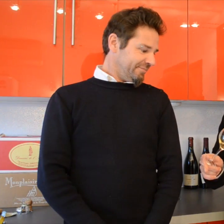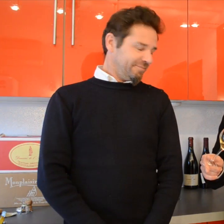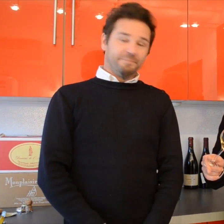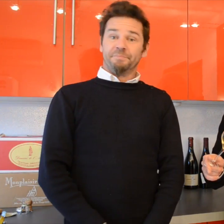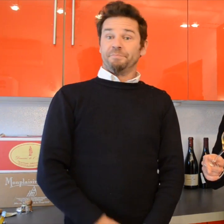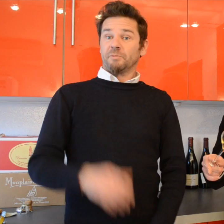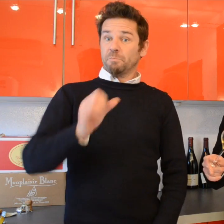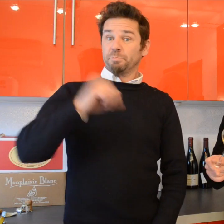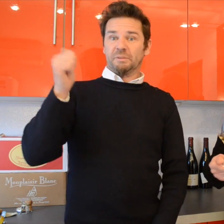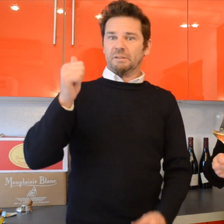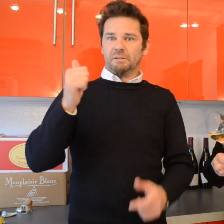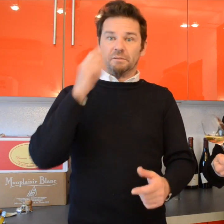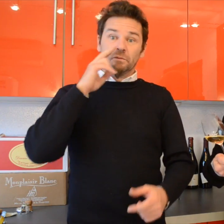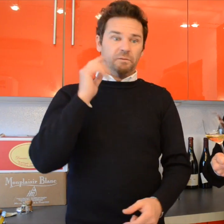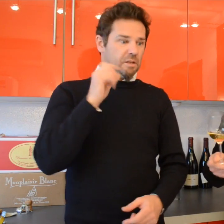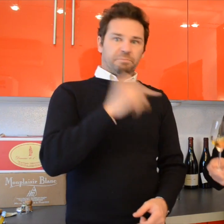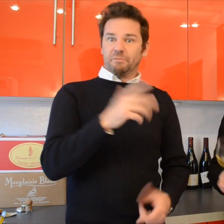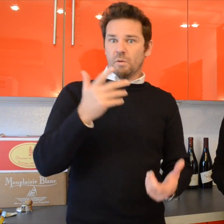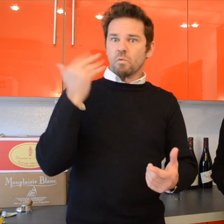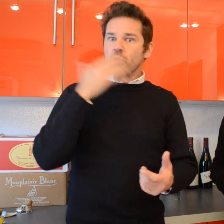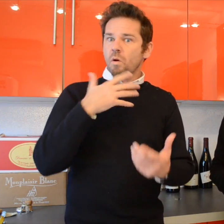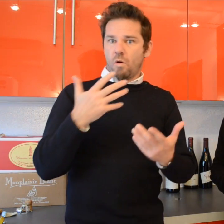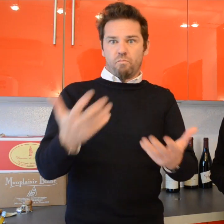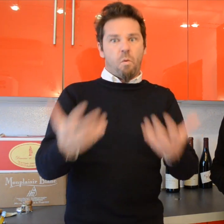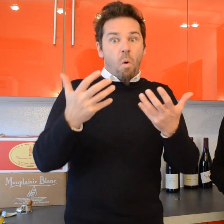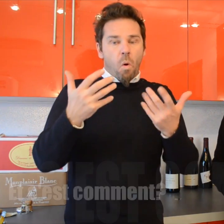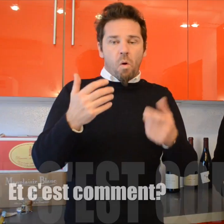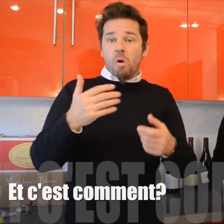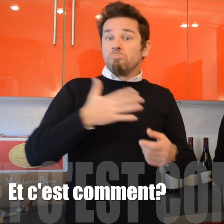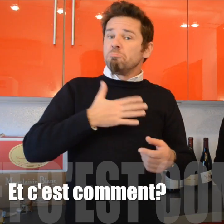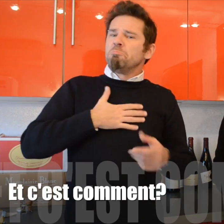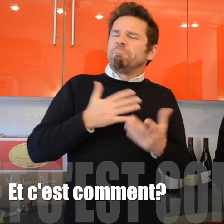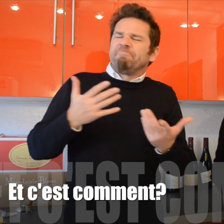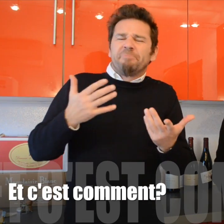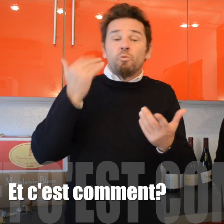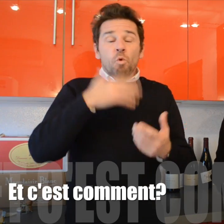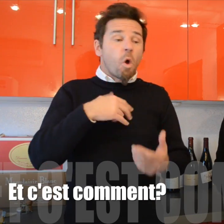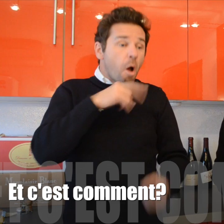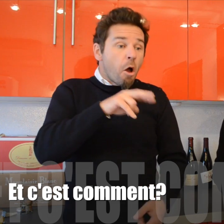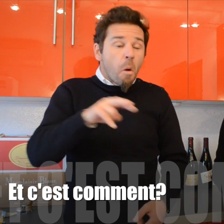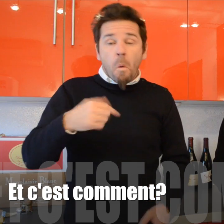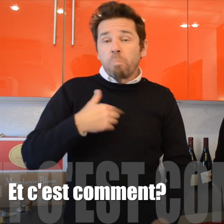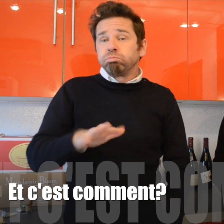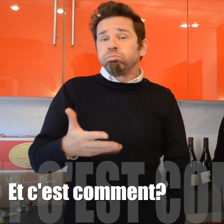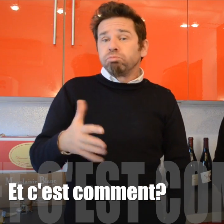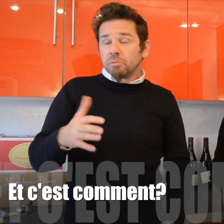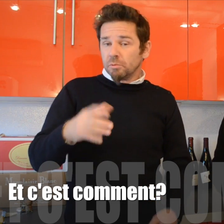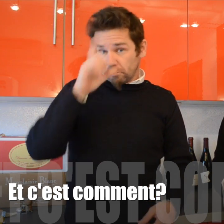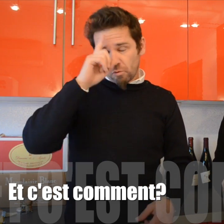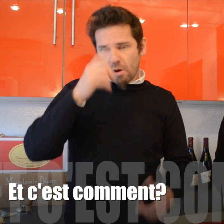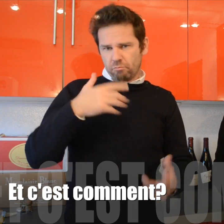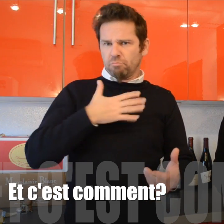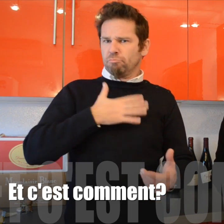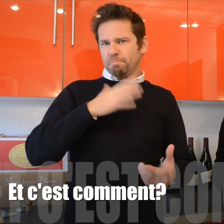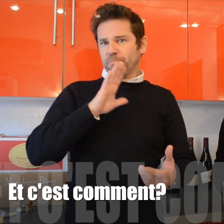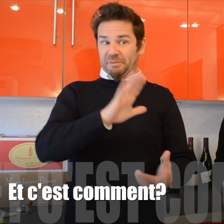D'abord, ce vin il a une très jolie couleur. Personnellement, je ne suis pas très couleur de vin parce que je me dis toujours qu'un vin est plutôt